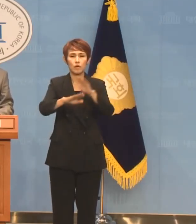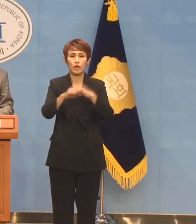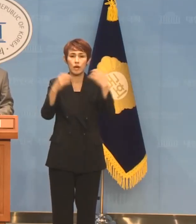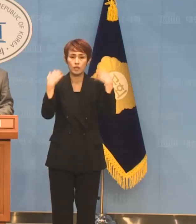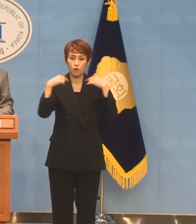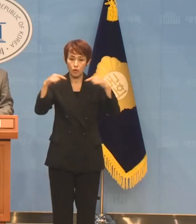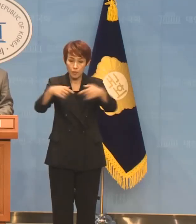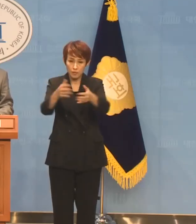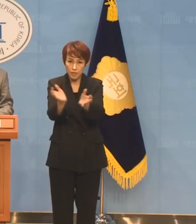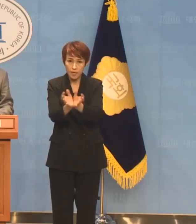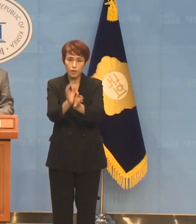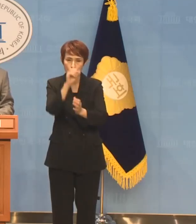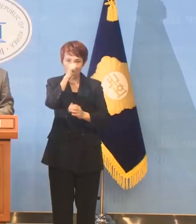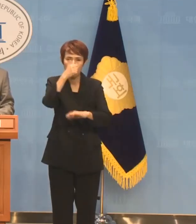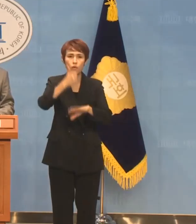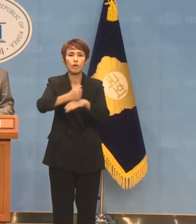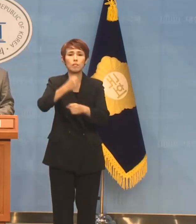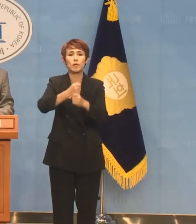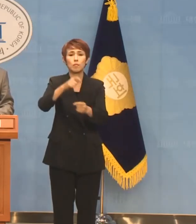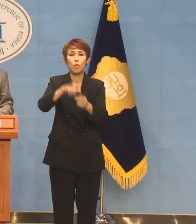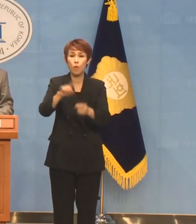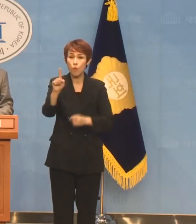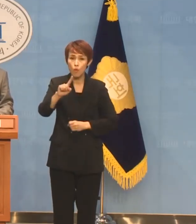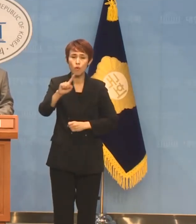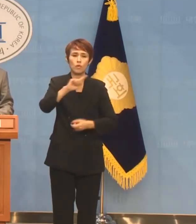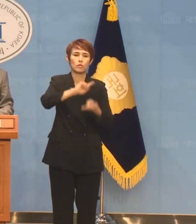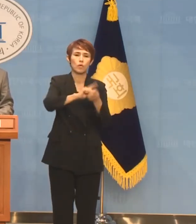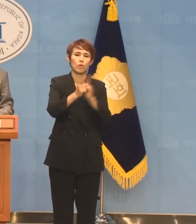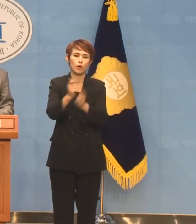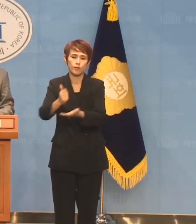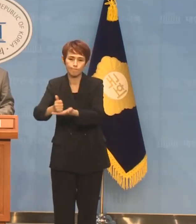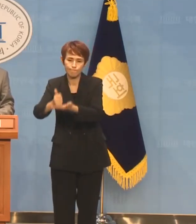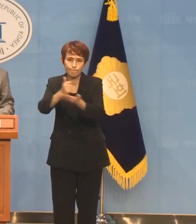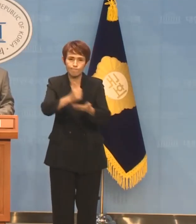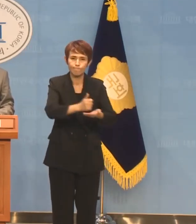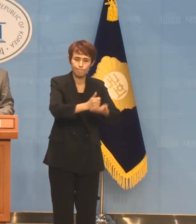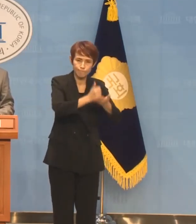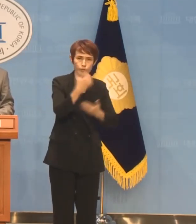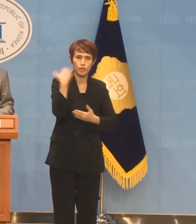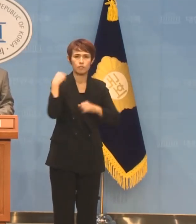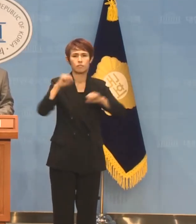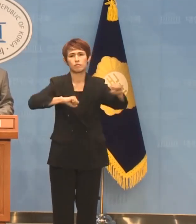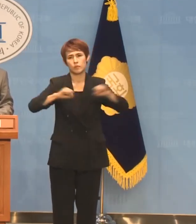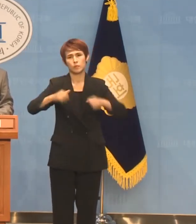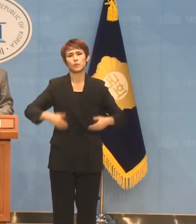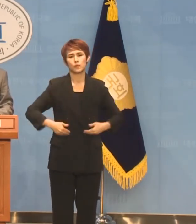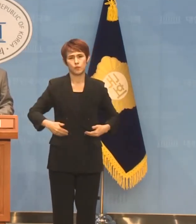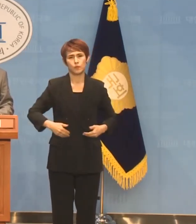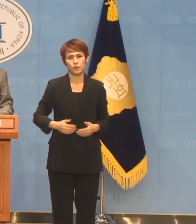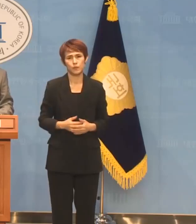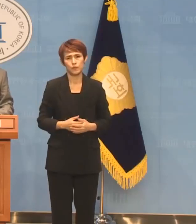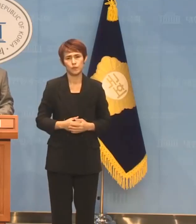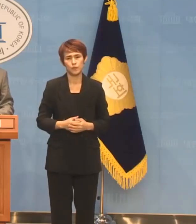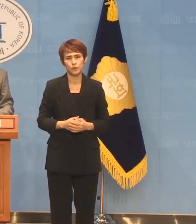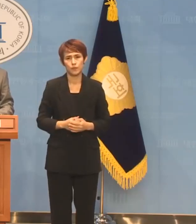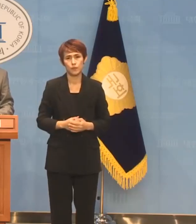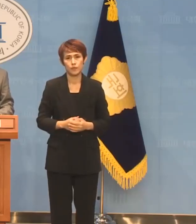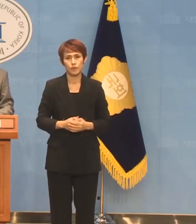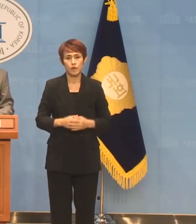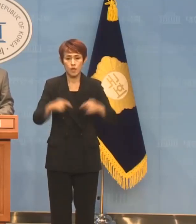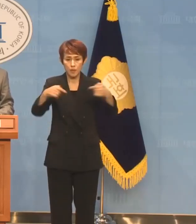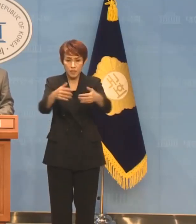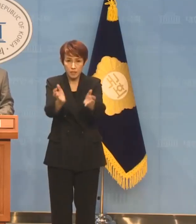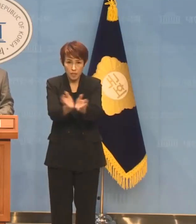실질적인 성과를 내기 위해서는 상호 존중과 책임 있는 자세가 필수적입니다.